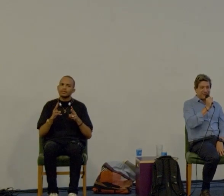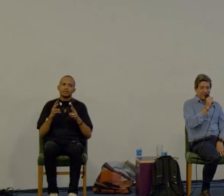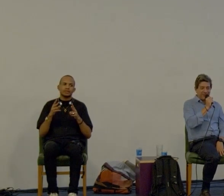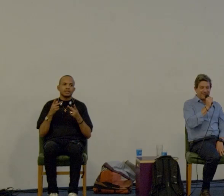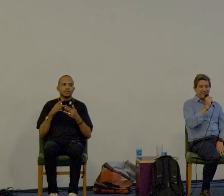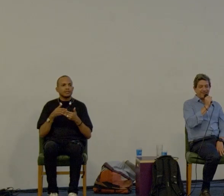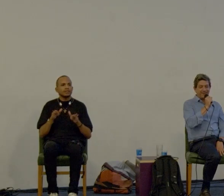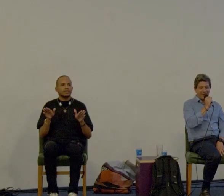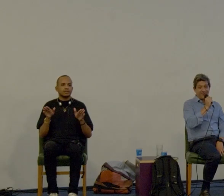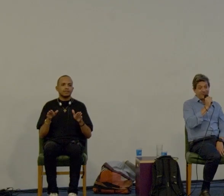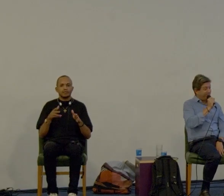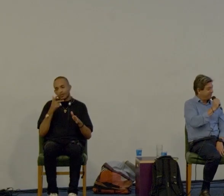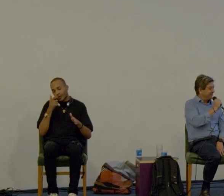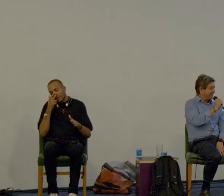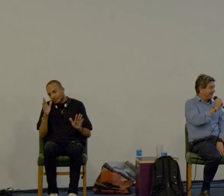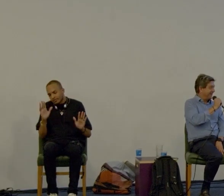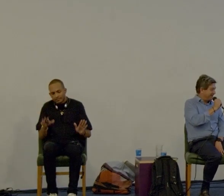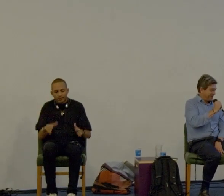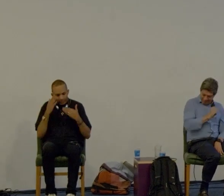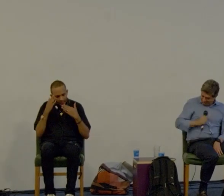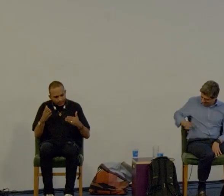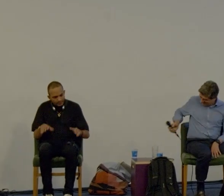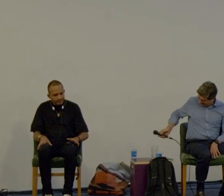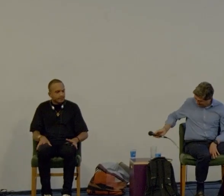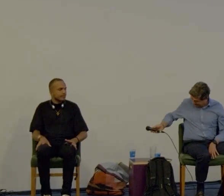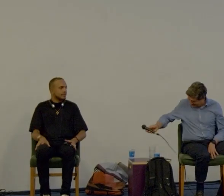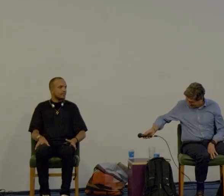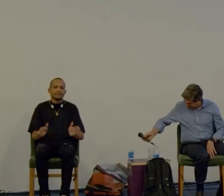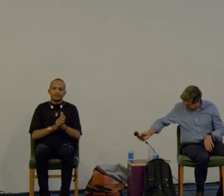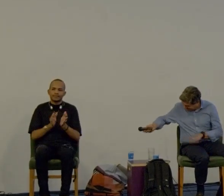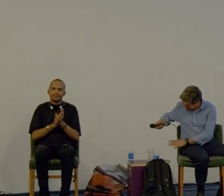que as coisas estão abertas ainda, eu acho. Obrigado, valeu.